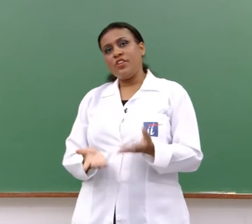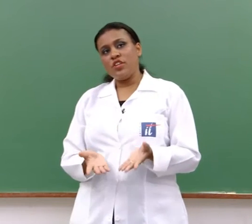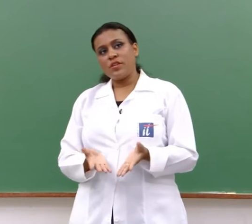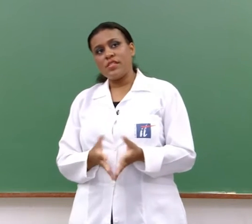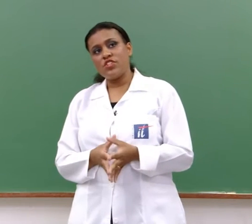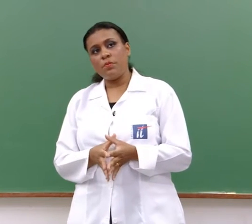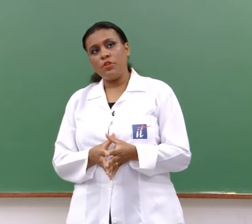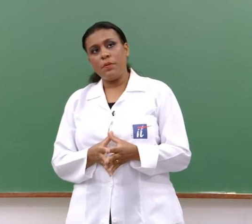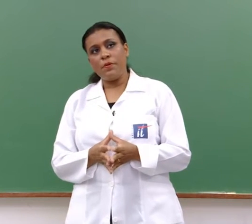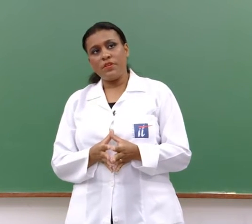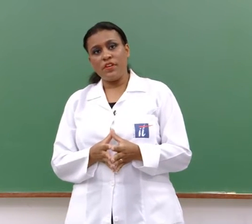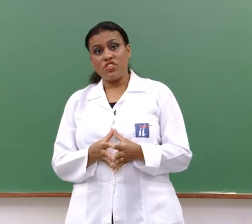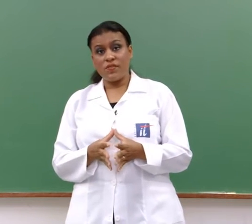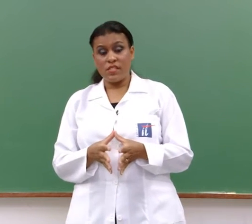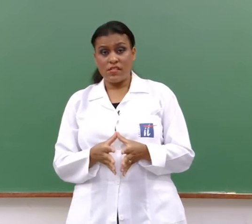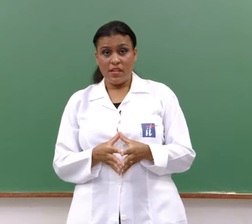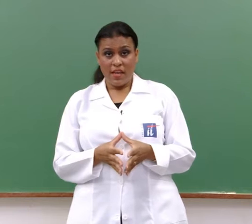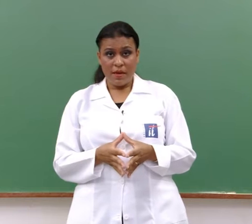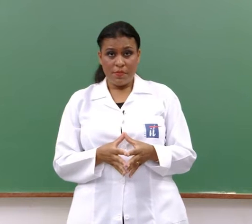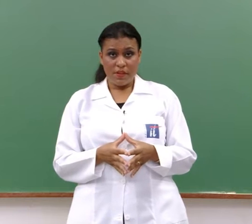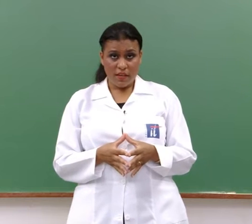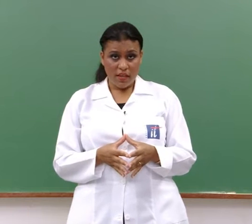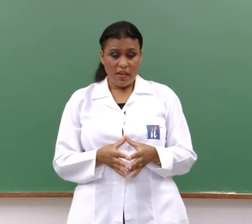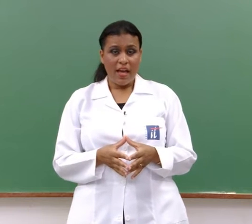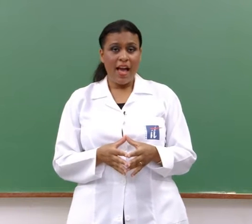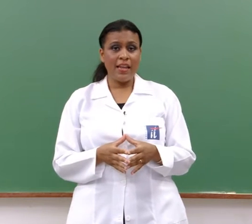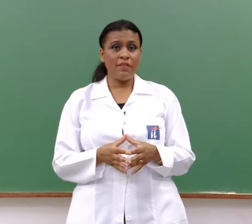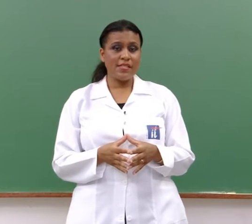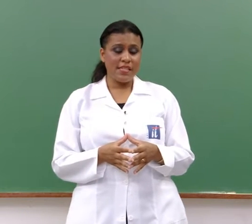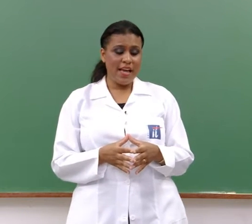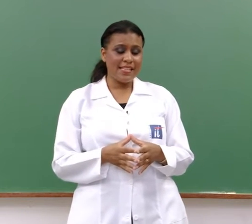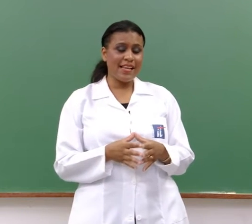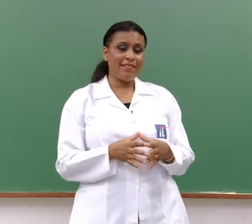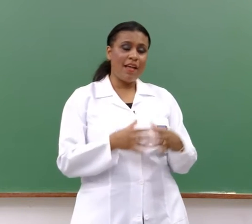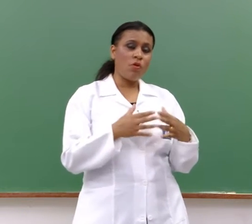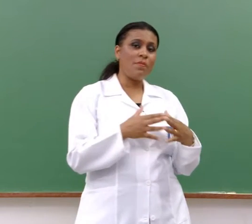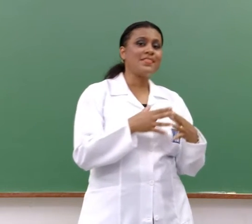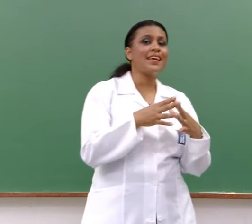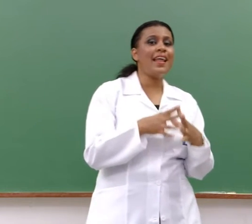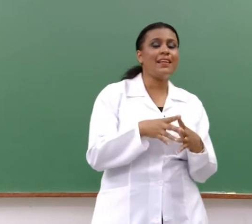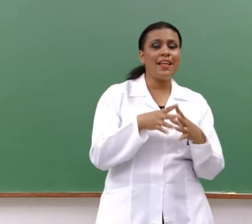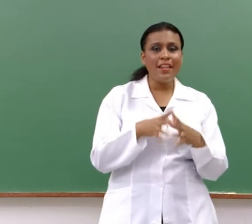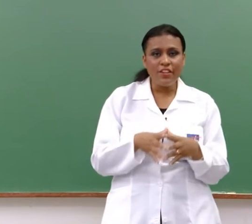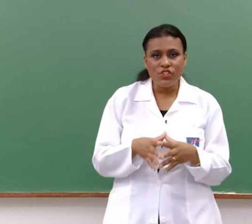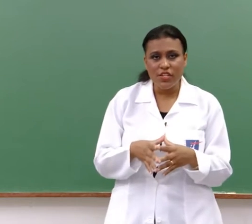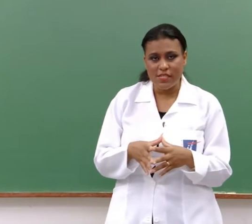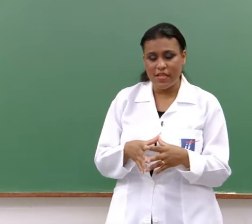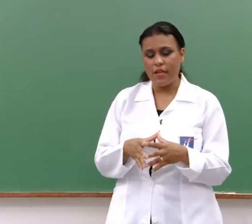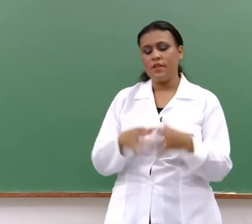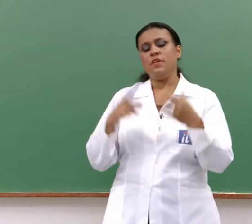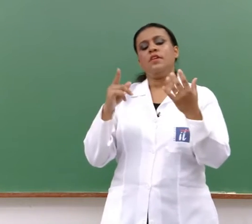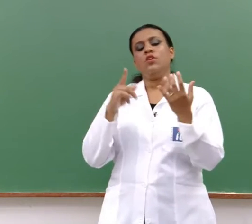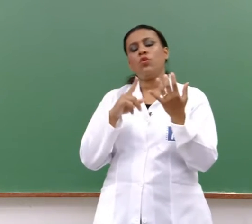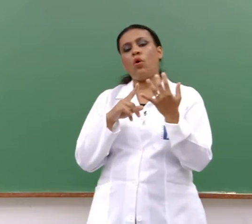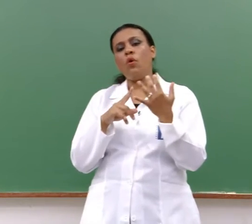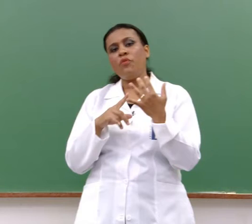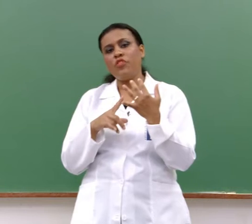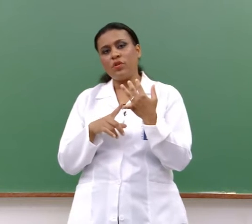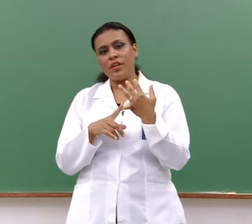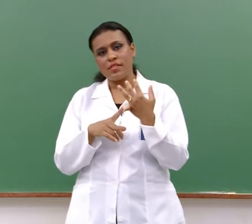Acredito que seja muito importante que você se lembre que a língua de sinais ela tem algumas características, né? Configuração